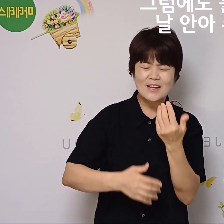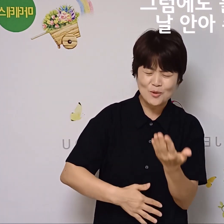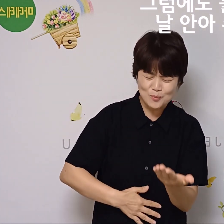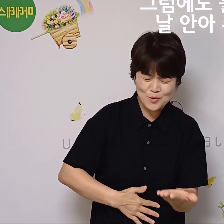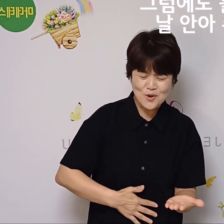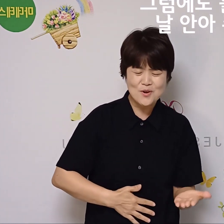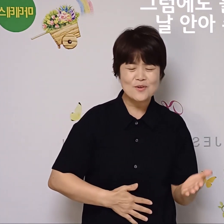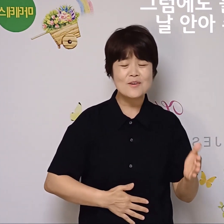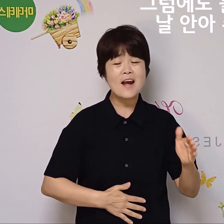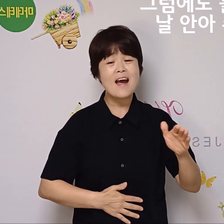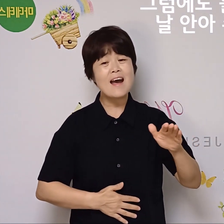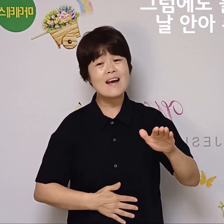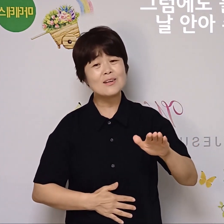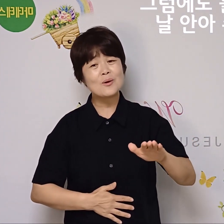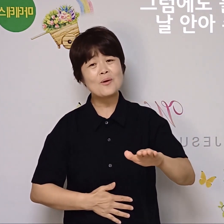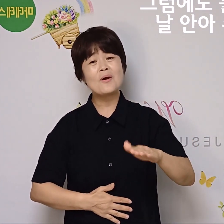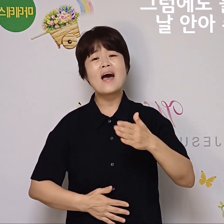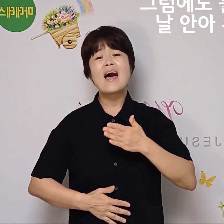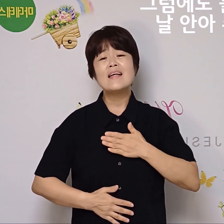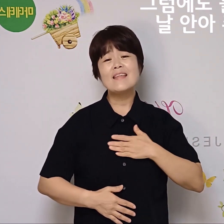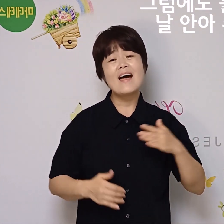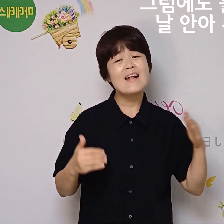그럼에도 불구하고 날